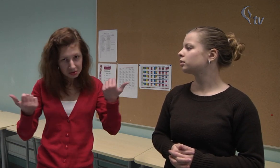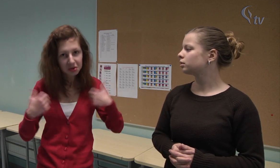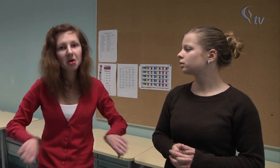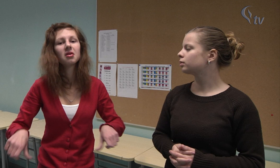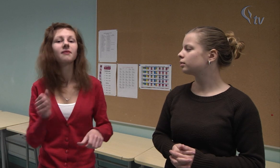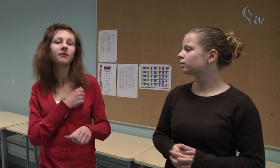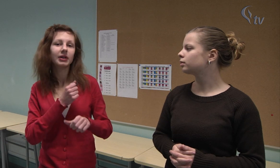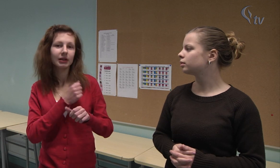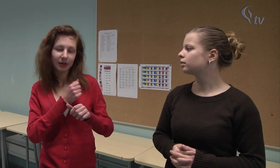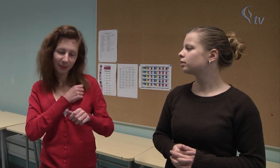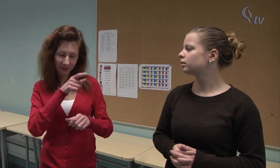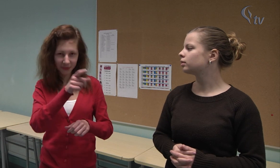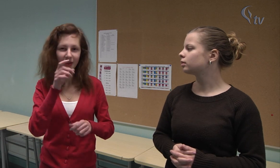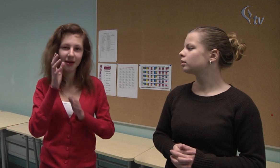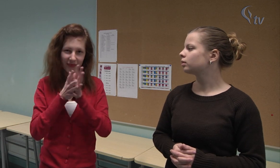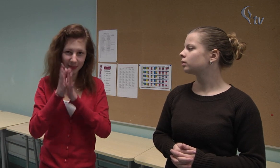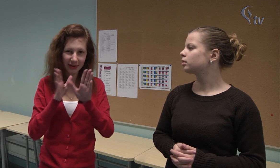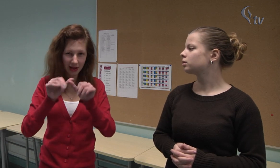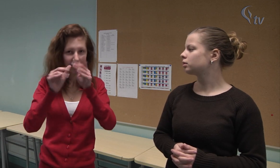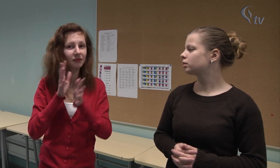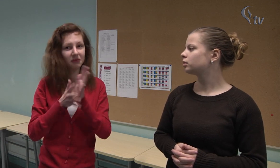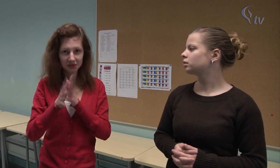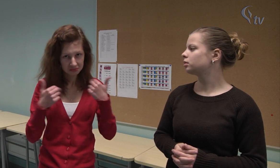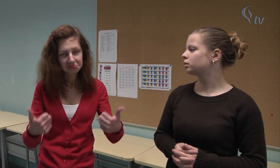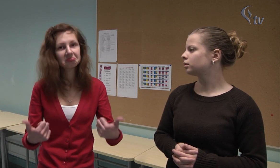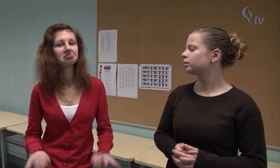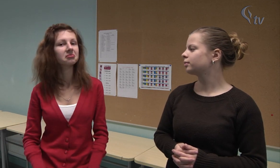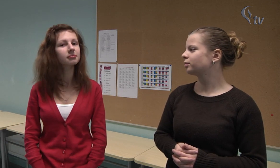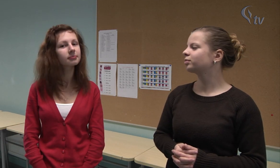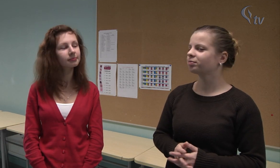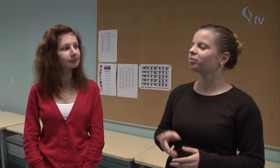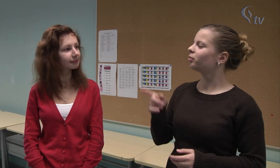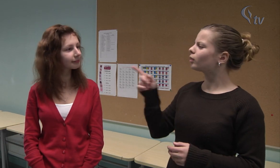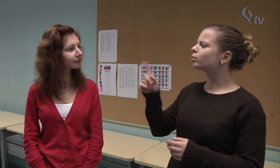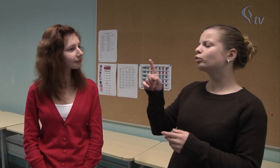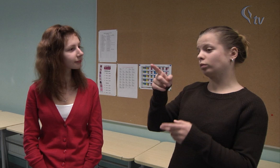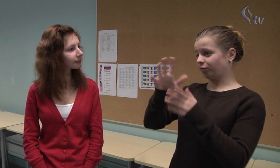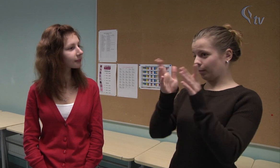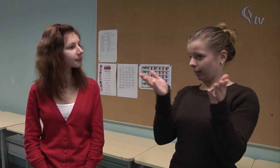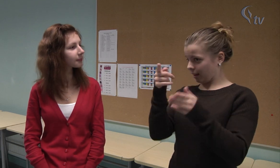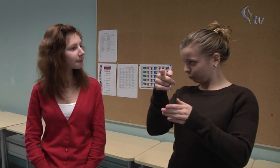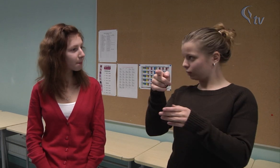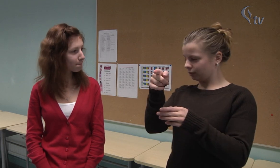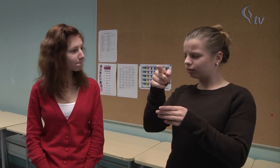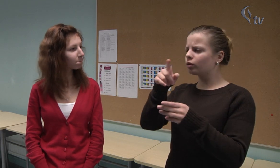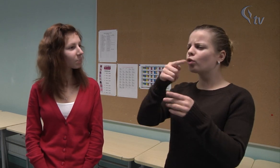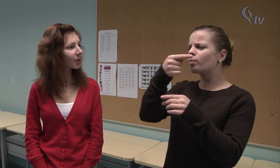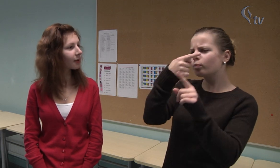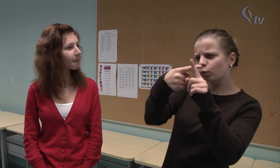olen tellinud MTÜ viipelennust Viiviani, ma olen saanud tõlki ja ma olen selle teenusega rahul. No kui sa võrdled neid negatiivseid,